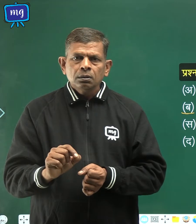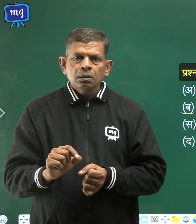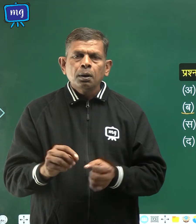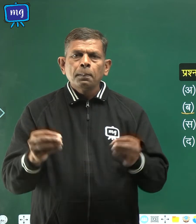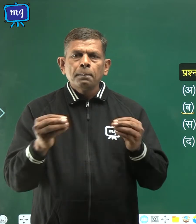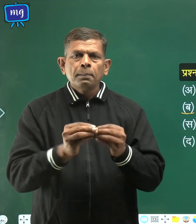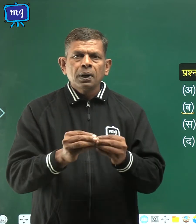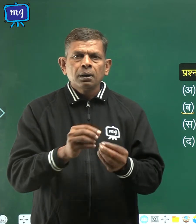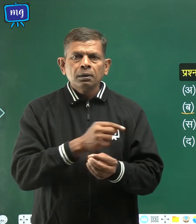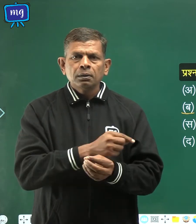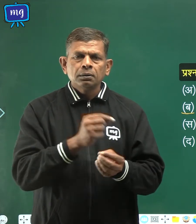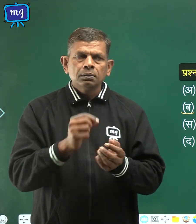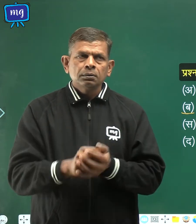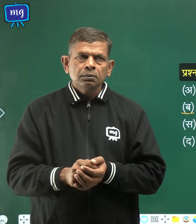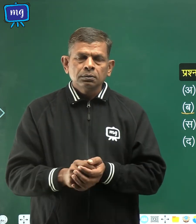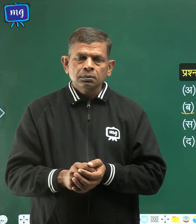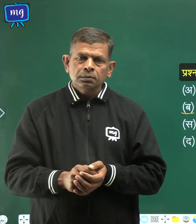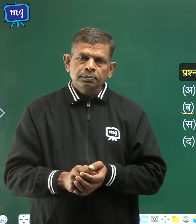ब।